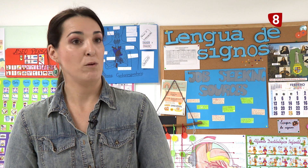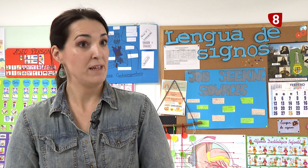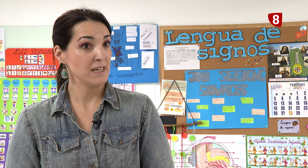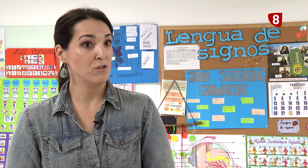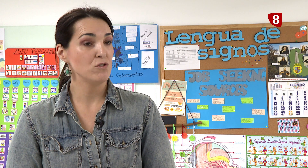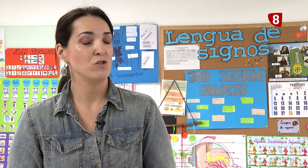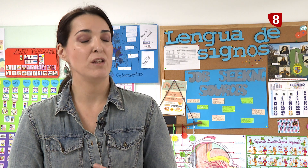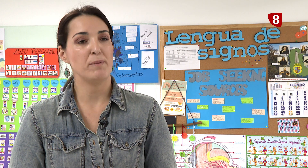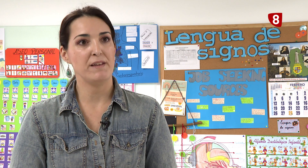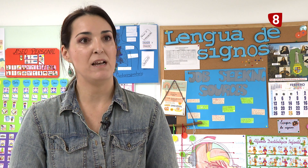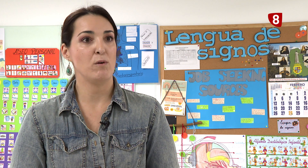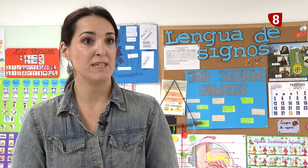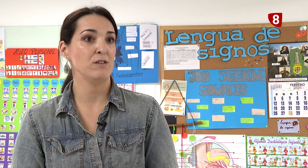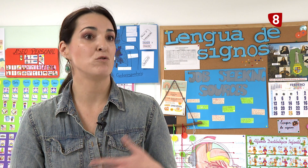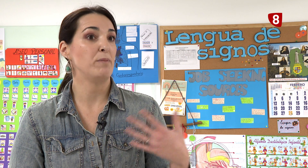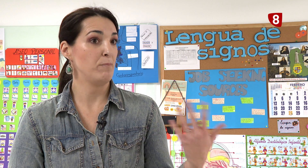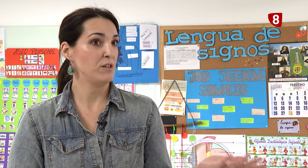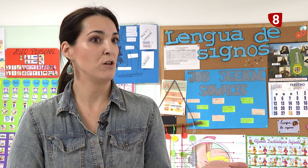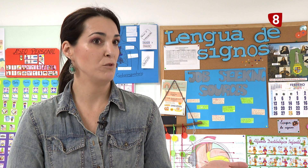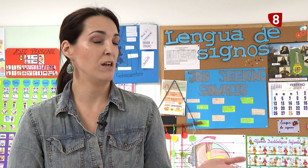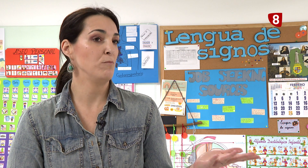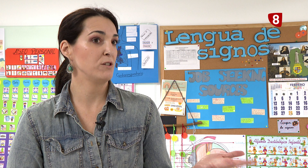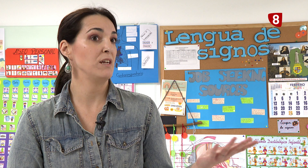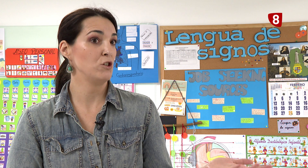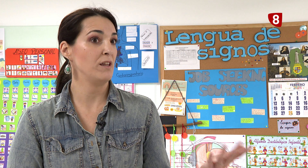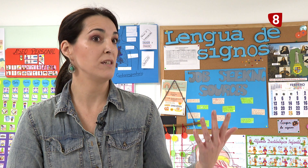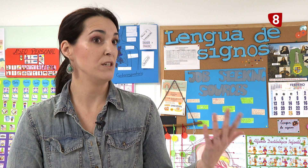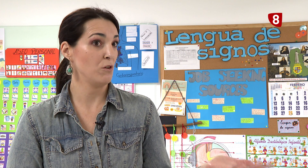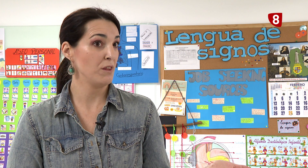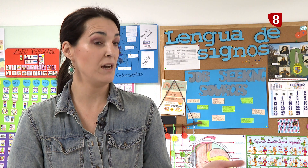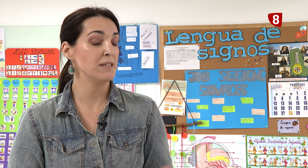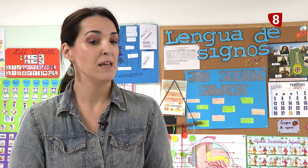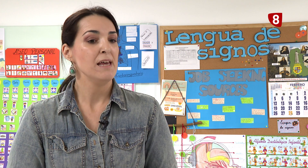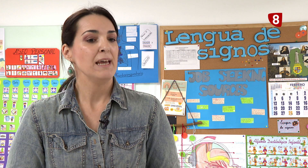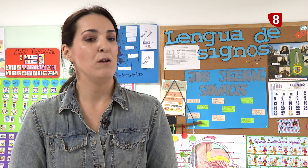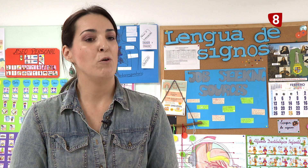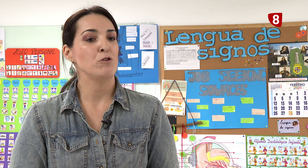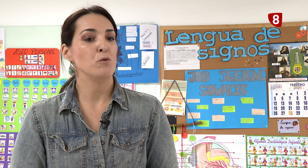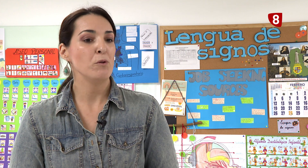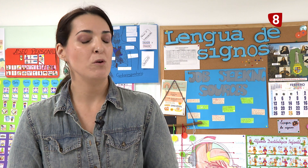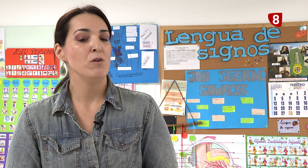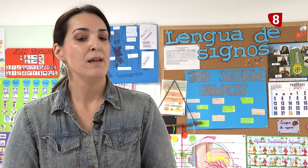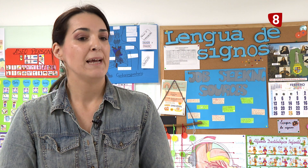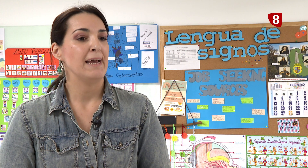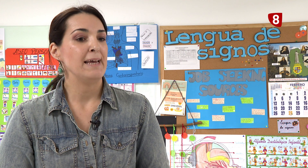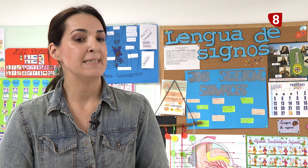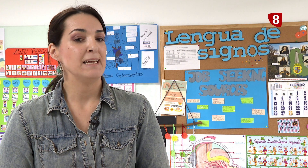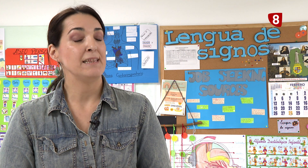lengua de signos, donde aprende la lengua de signos para poderse comunicar con personas sordas y sordociegas, y luego hay otro módulo que es